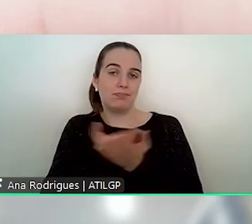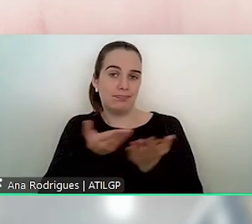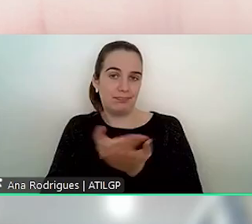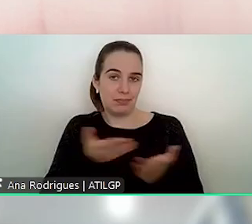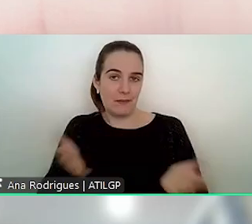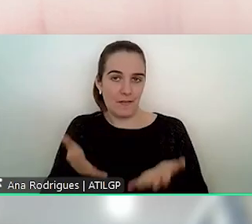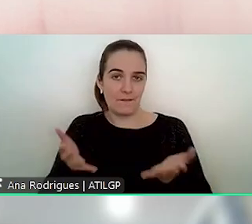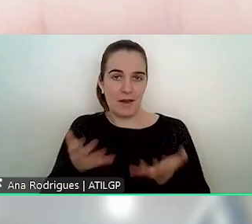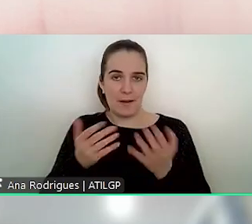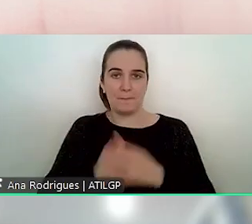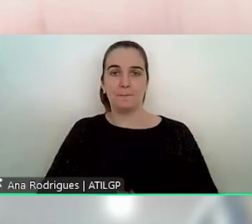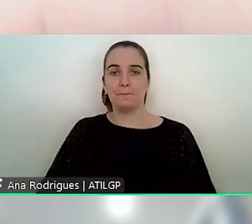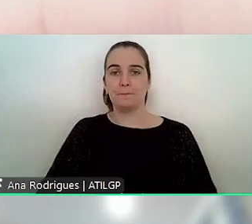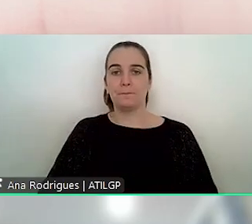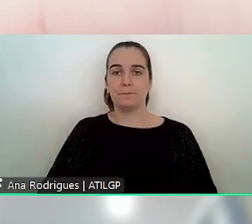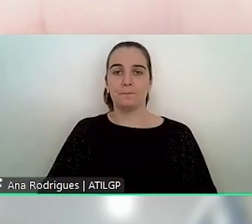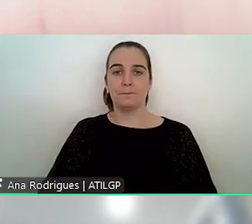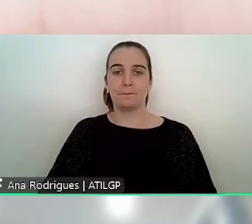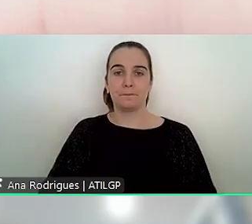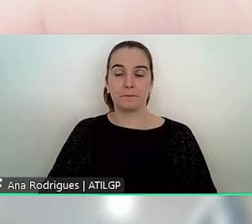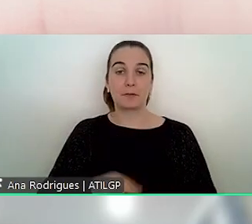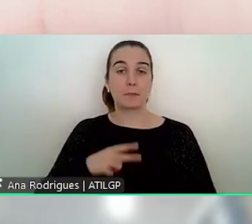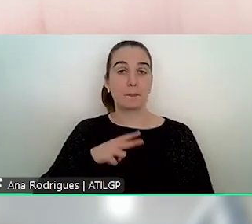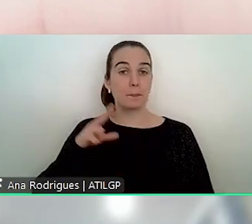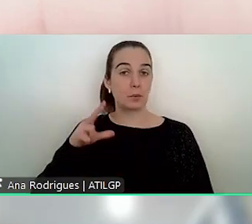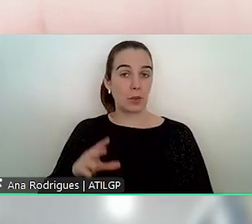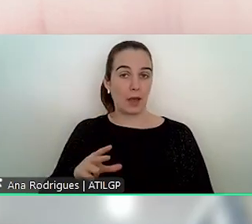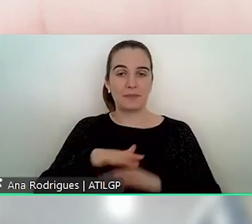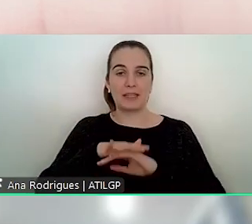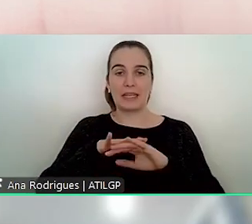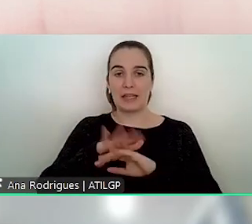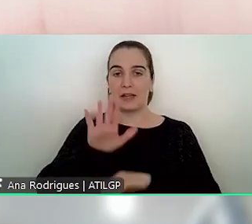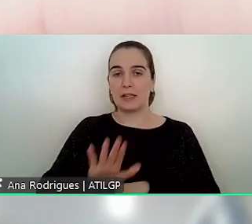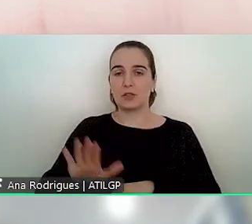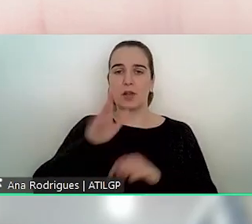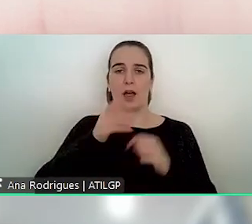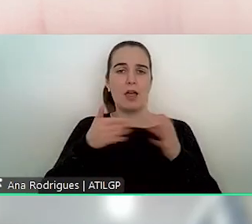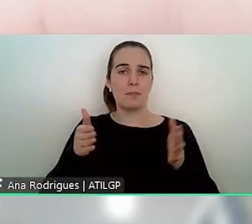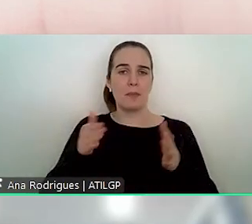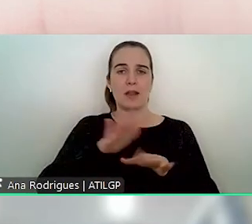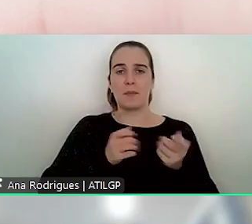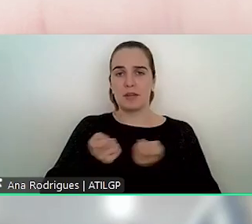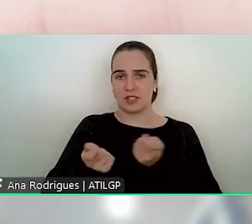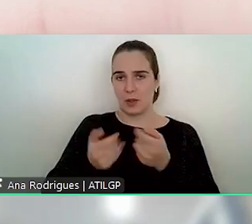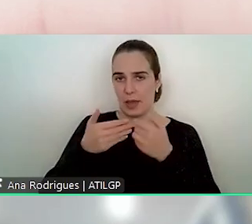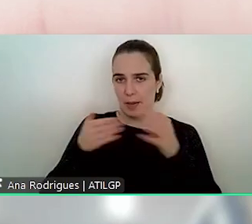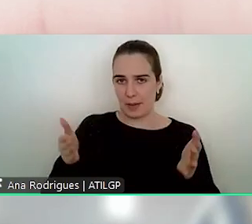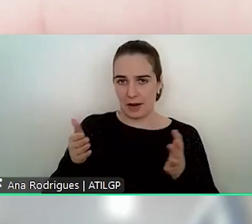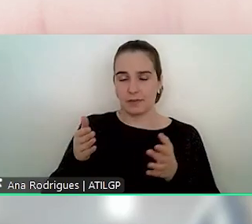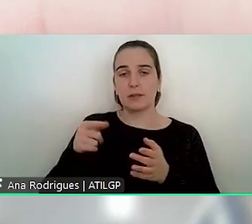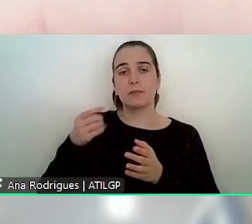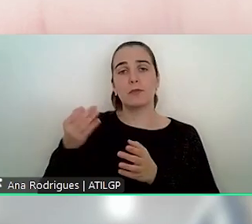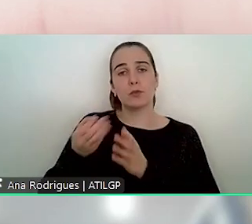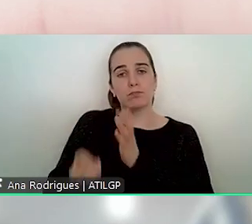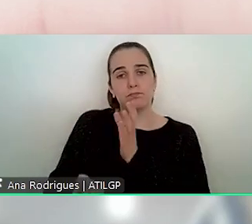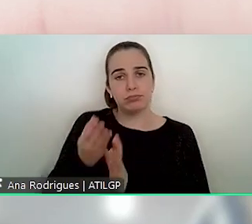Portugal também referir aqui o papel da Rede Nacional de Administração Aberta, que foi constituída e onde